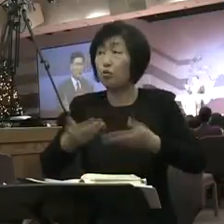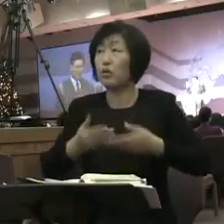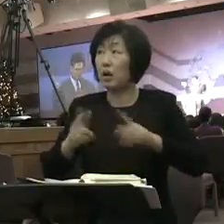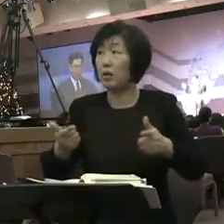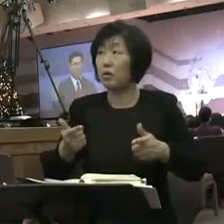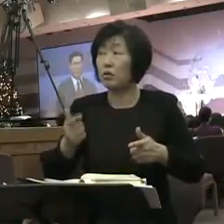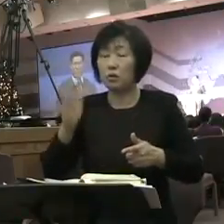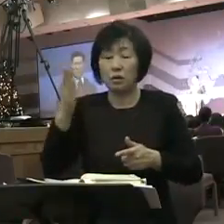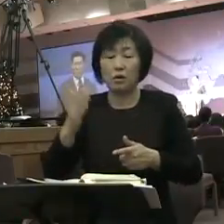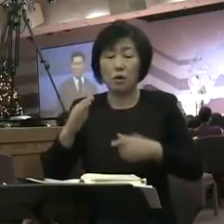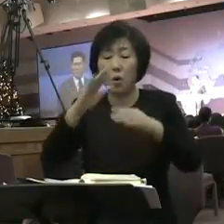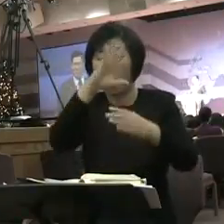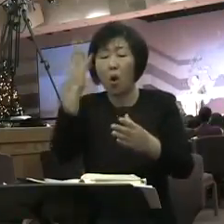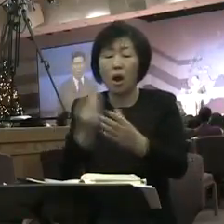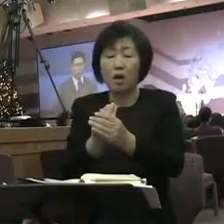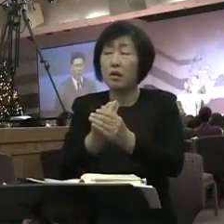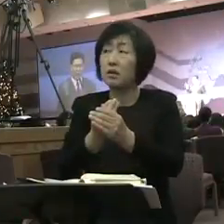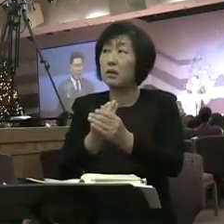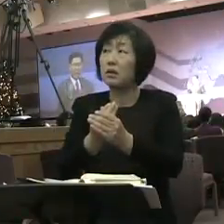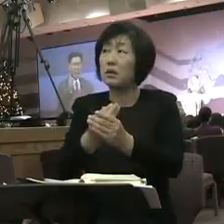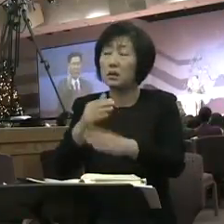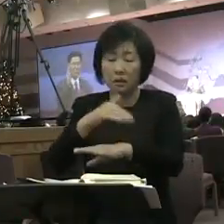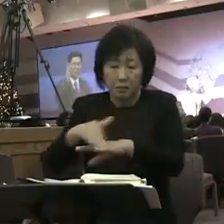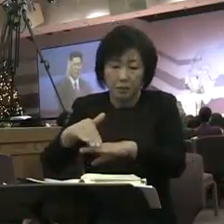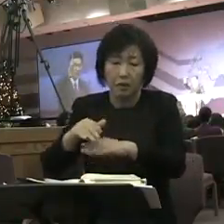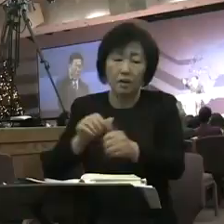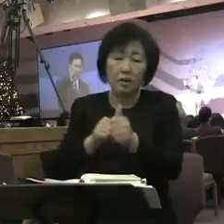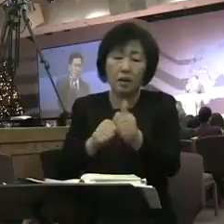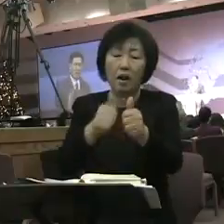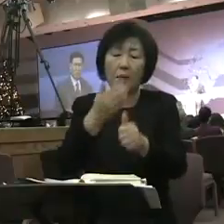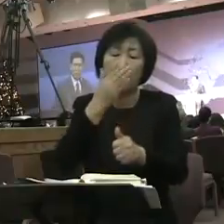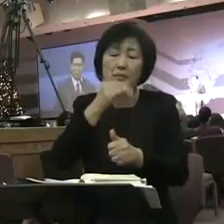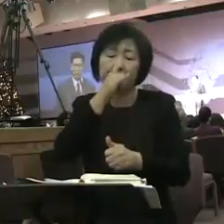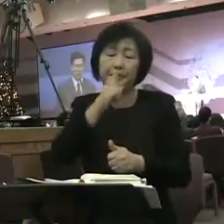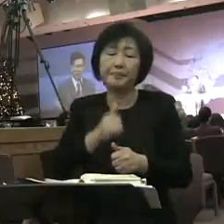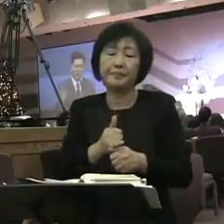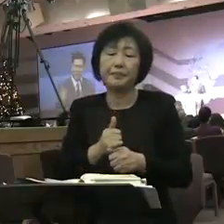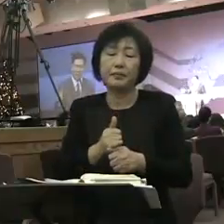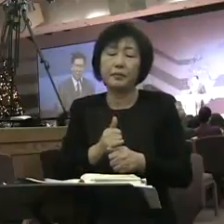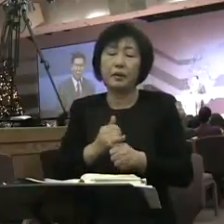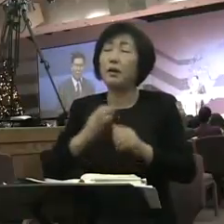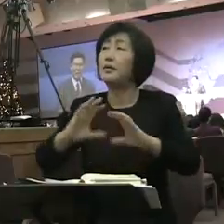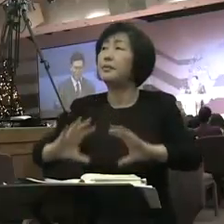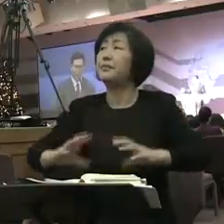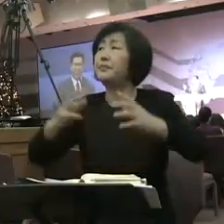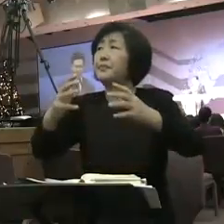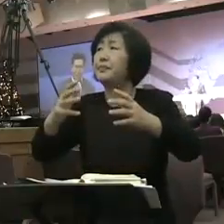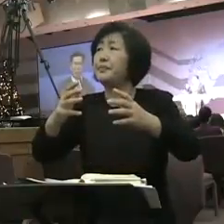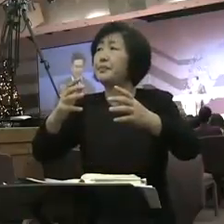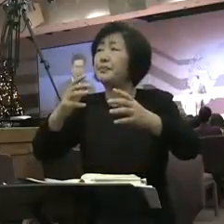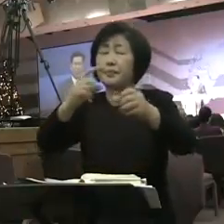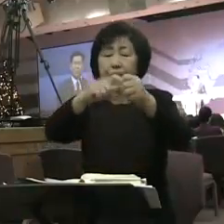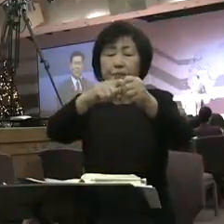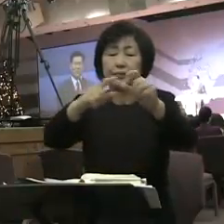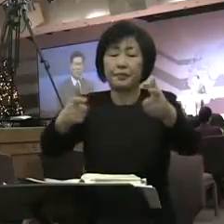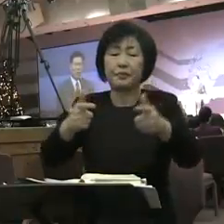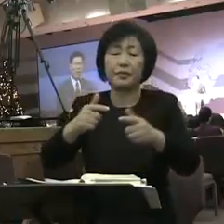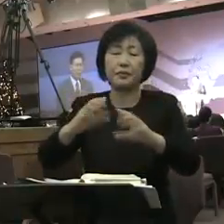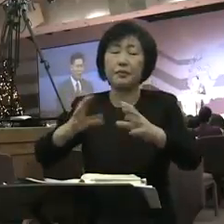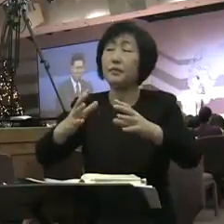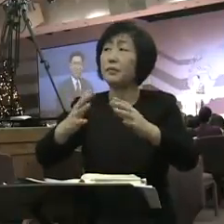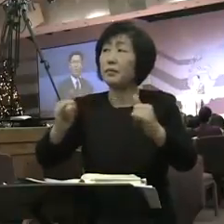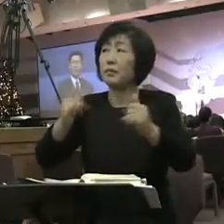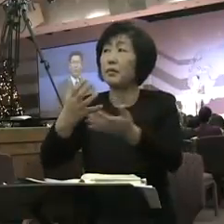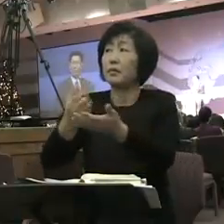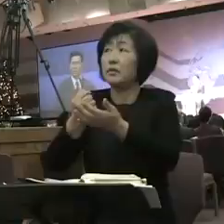하나님의 온전하신 섭리에 따랐습니다. 그러나 우리의 나아가는 그 목표는 세상이 아니기 때문에 세상 사람들이 가지고 있는